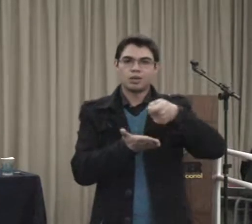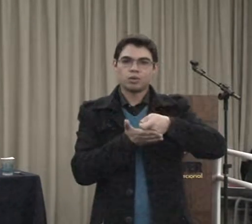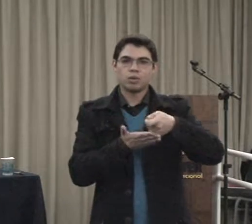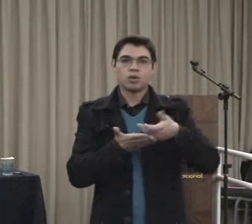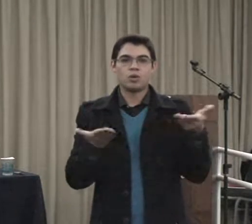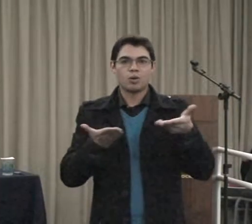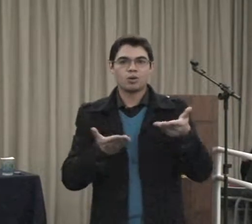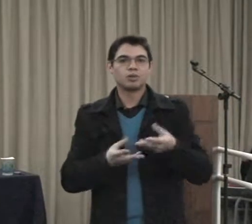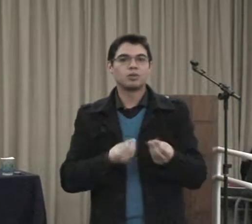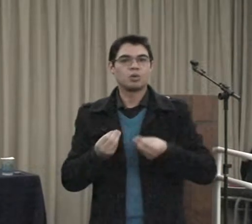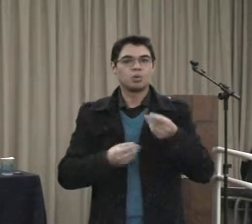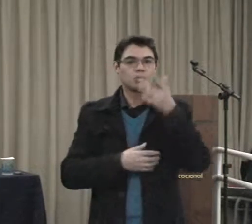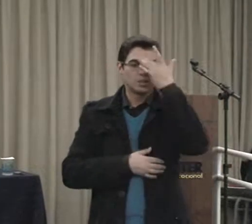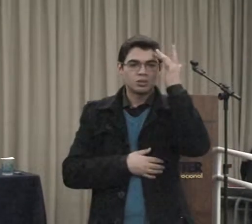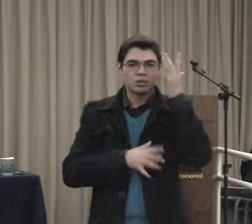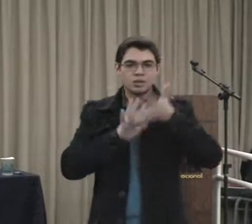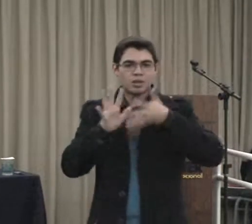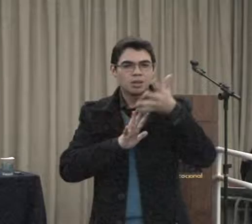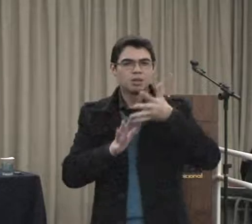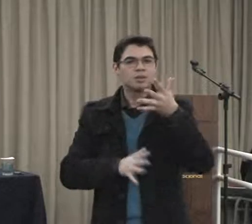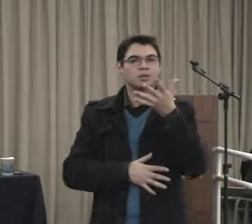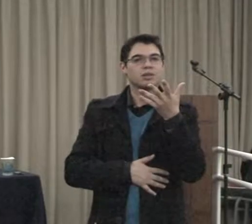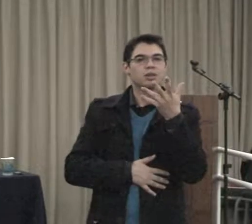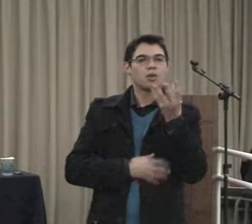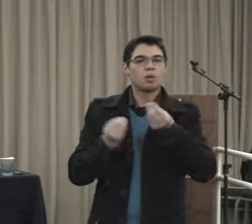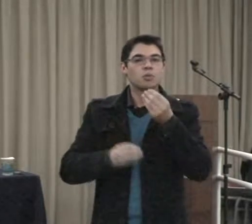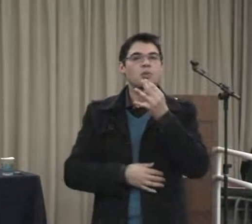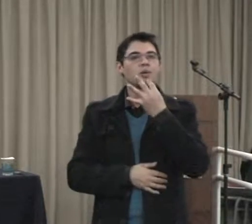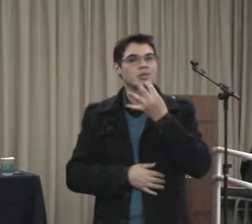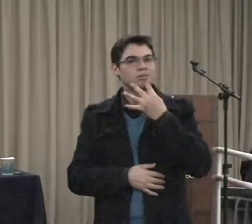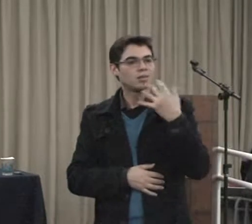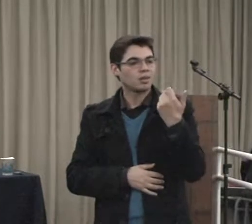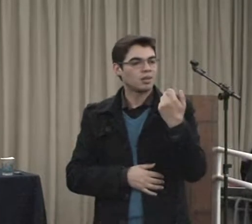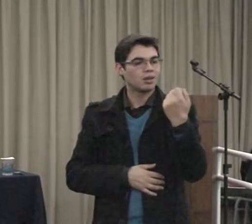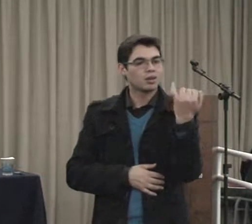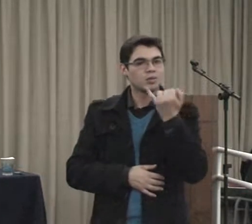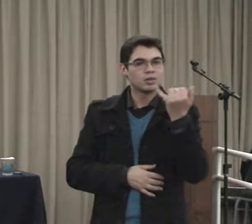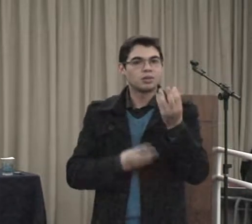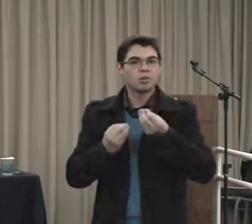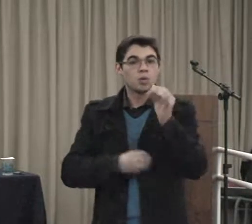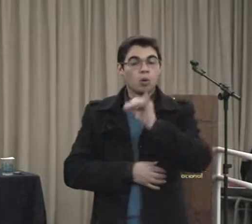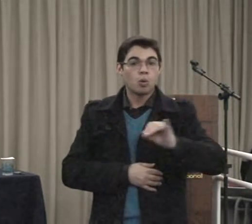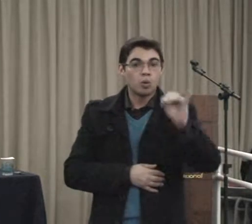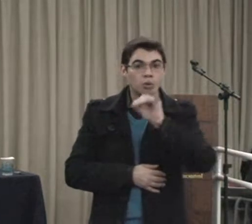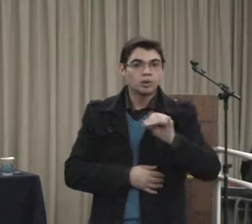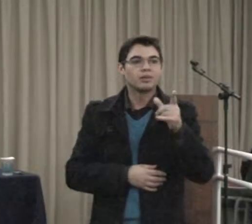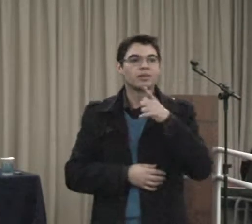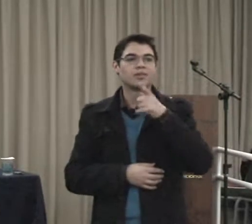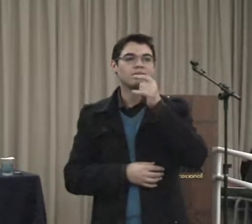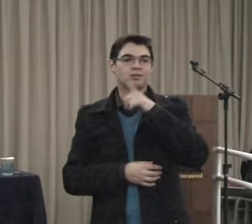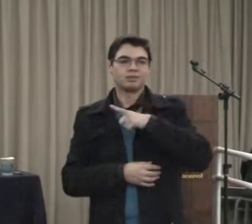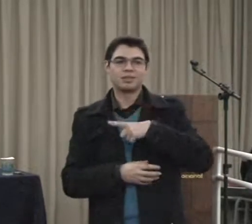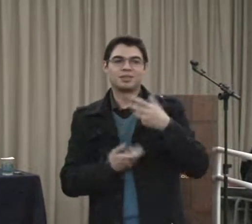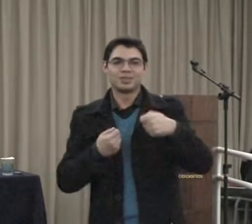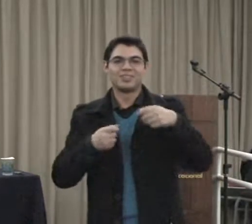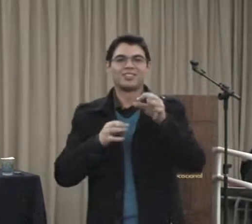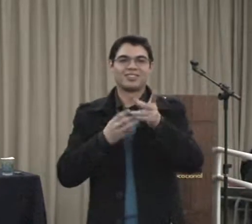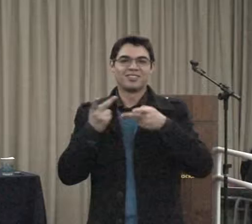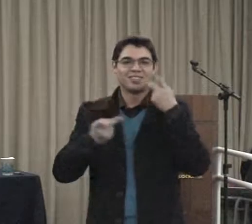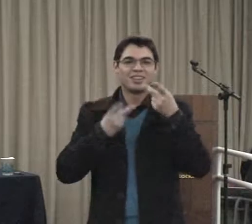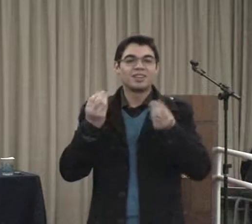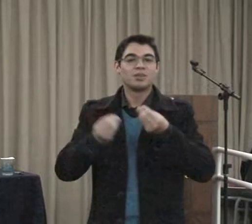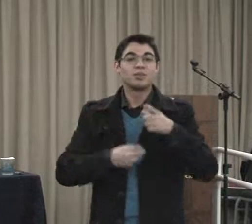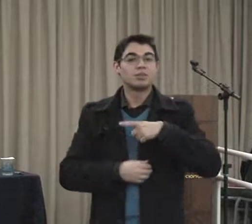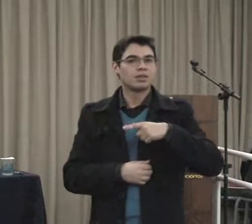oi, né? Você tem que dizer, porque você tem hoje 24 milhões e meio, que é um número que fala, mas a gente sabe